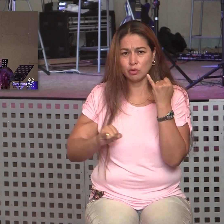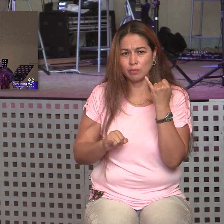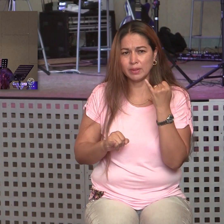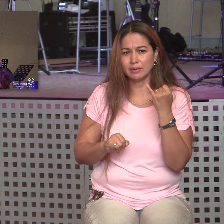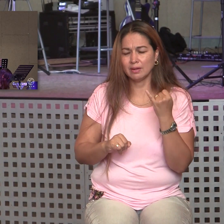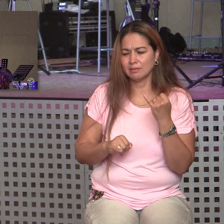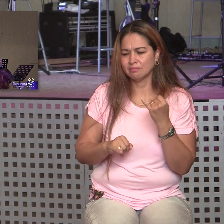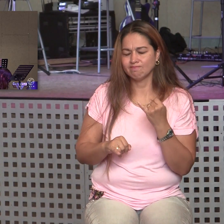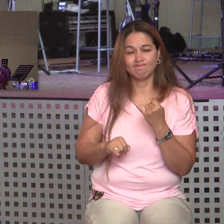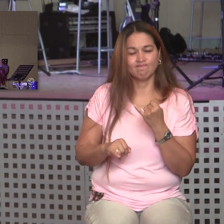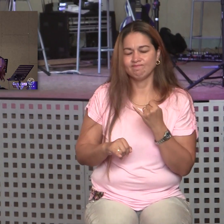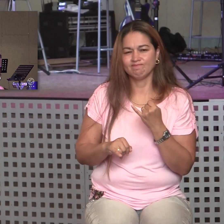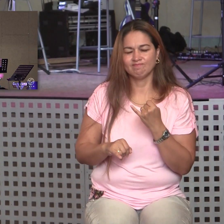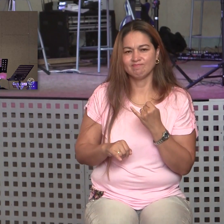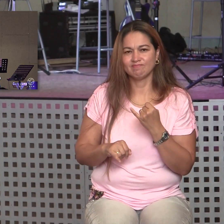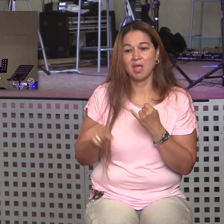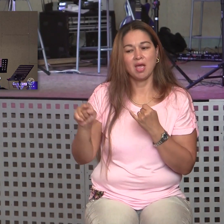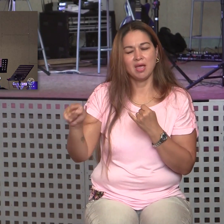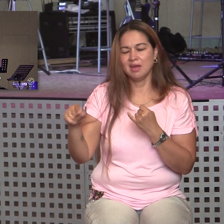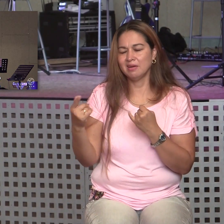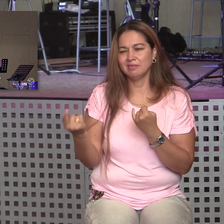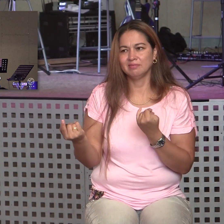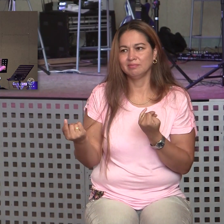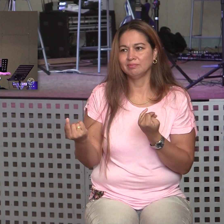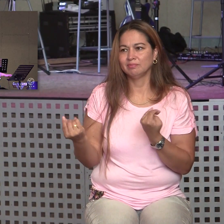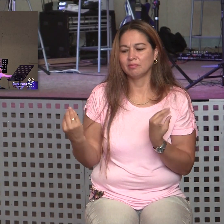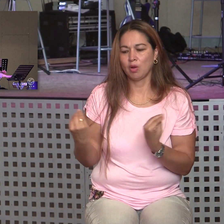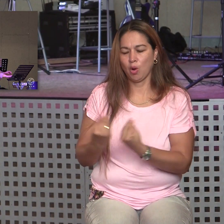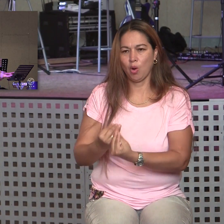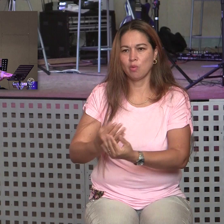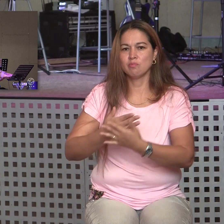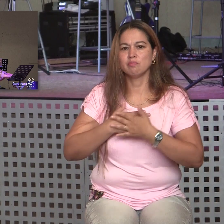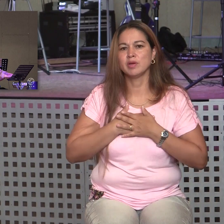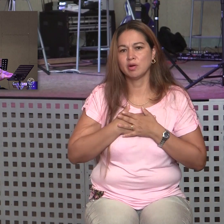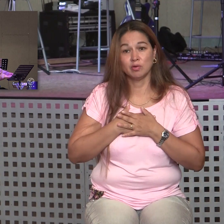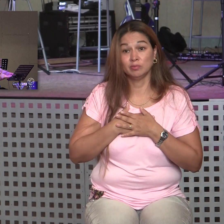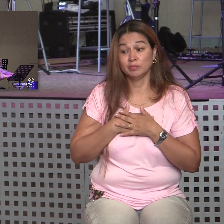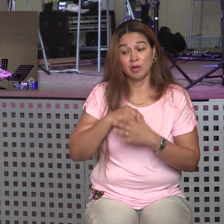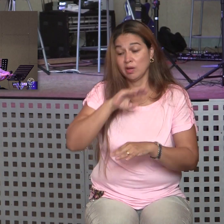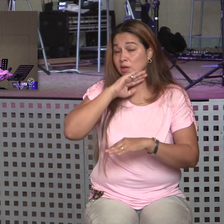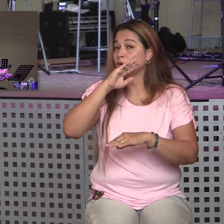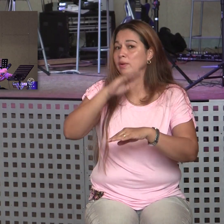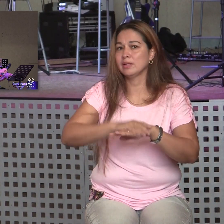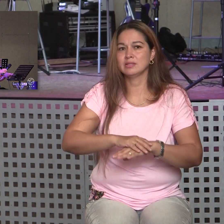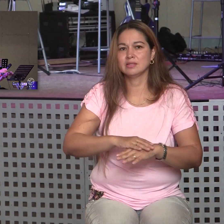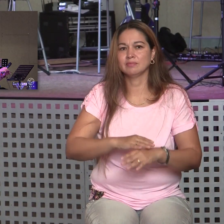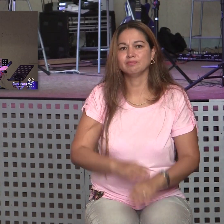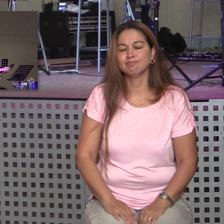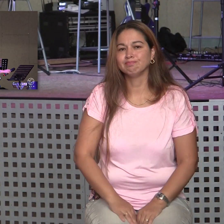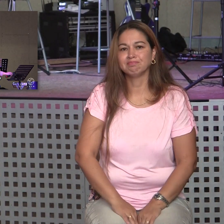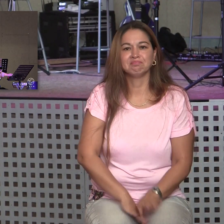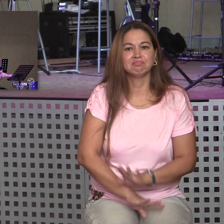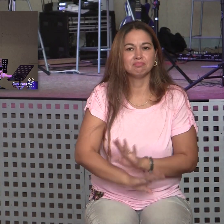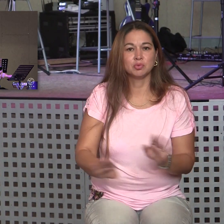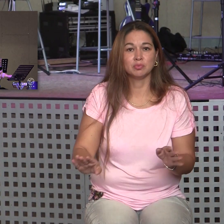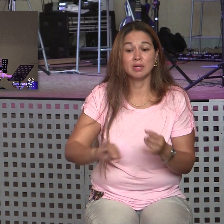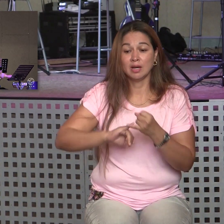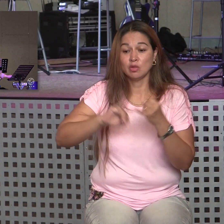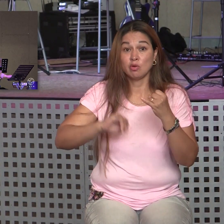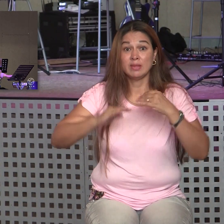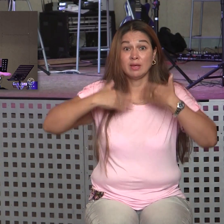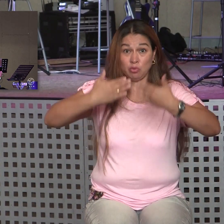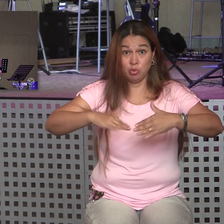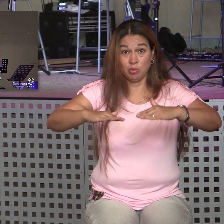viento contrario que se levantará para que la tormenta se agache y se quite de en medio. ¿Sabes una cosa? Ponte de pie